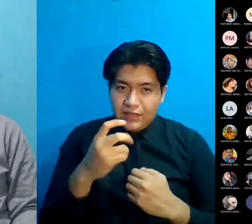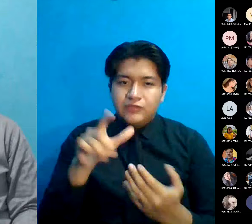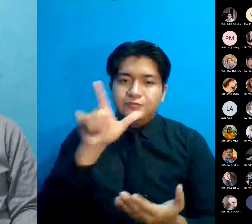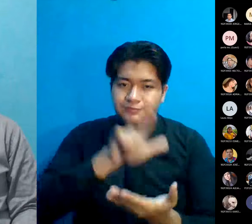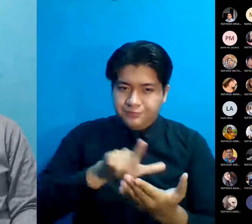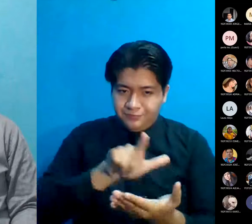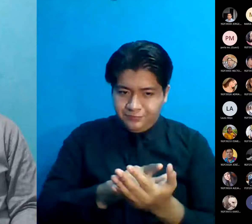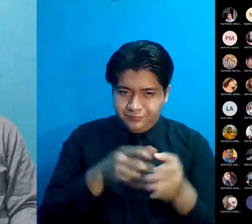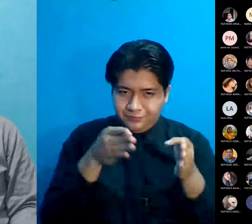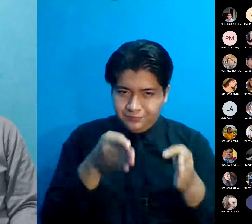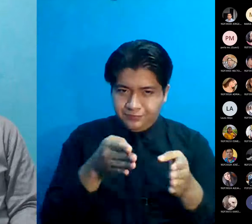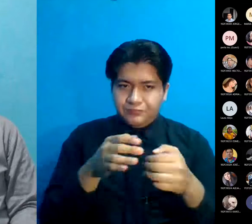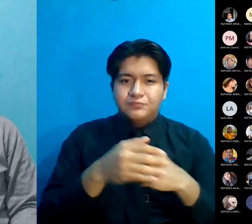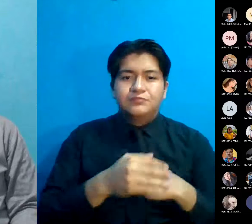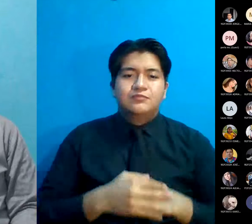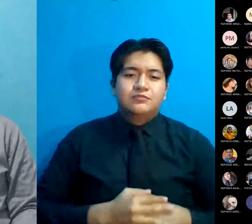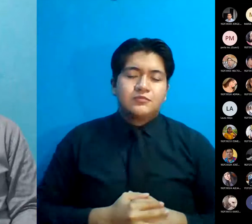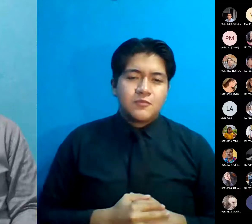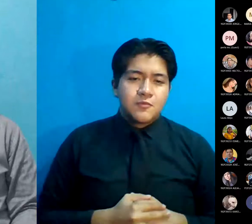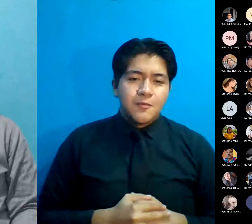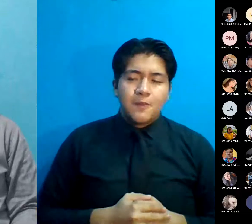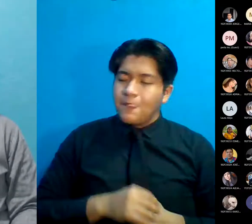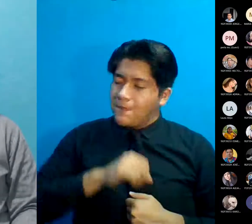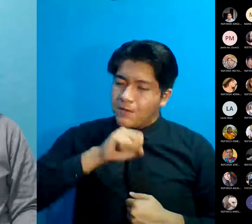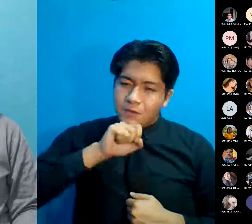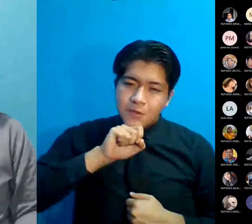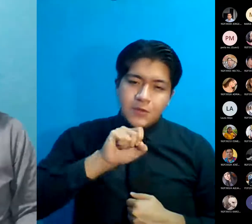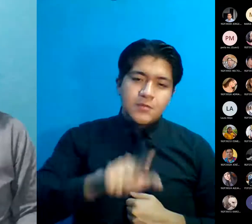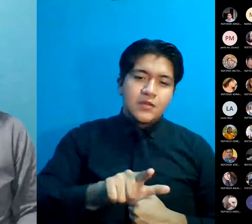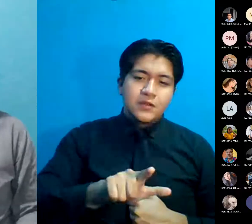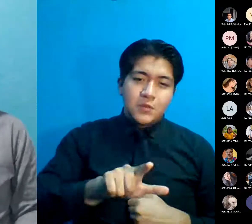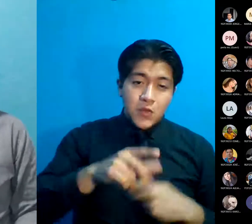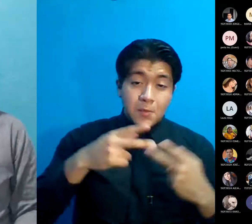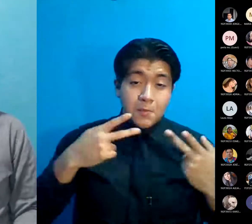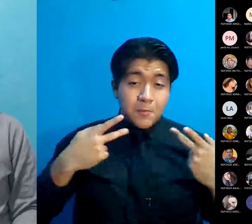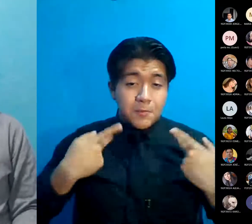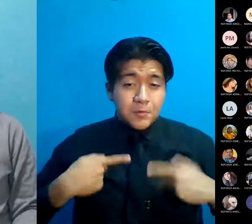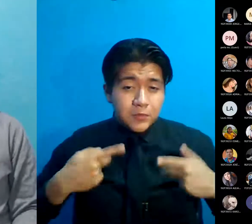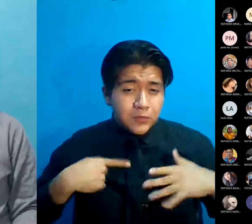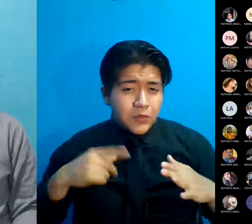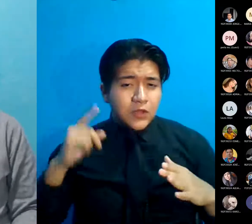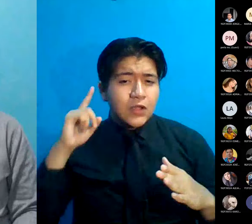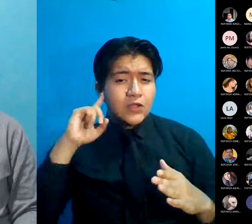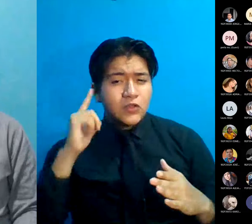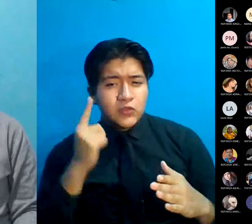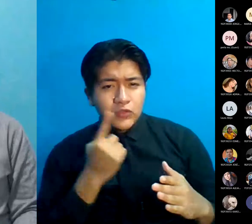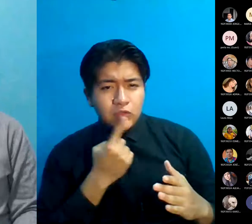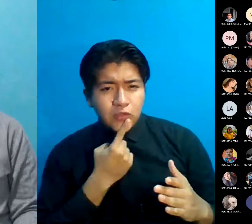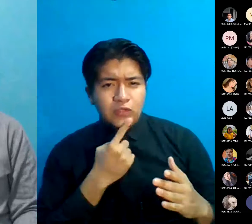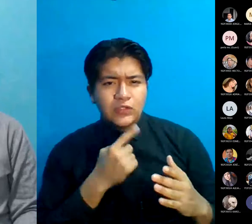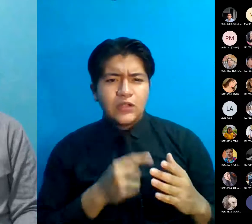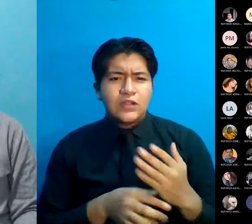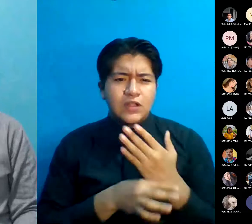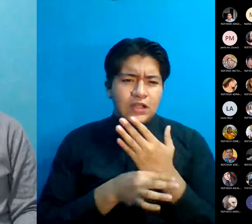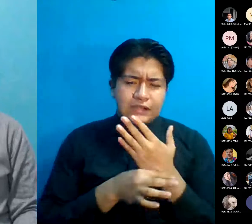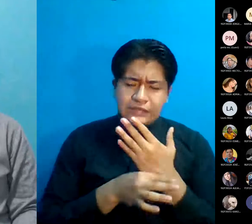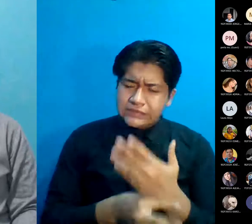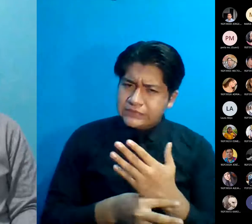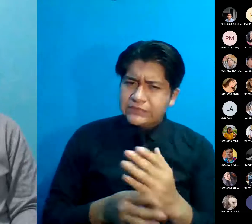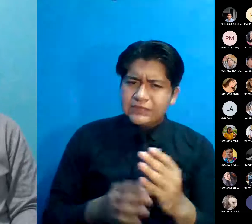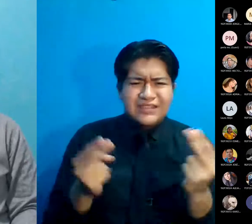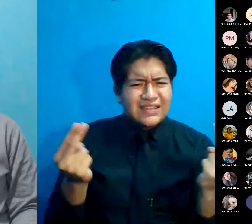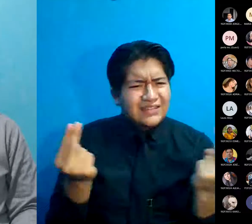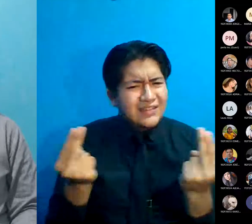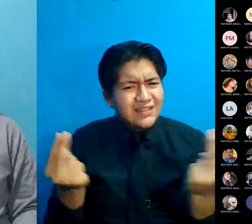respecto. Y asimismo, las personas sordas demandan intérpretes de lengua de señas